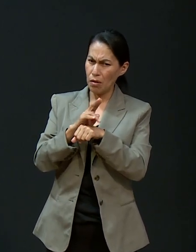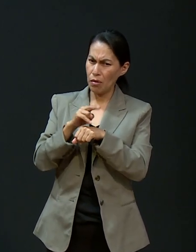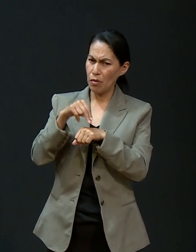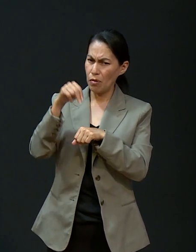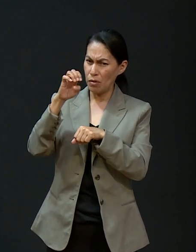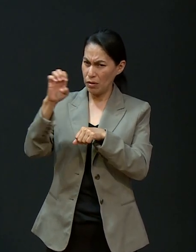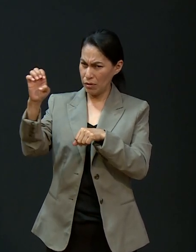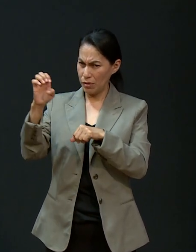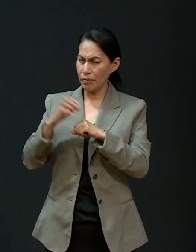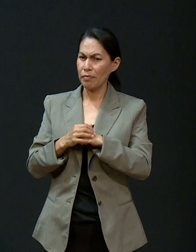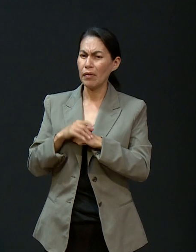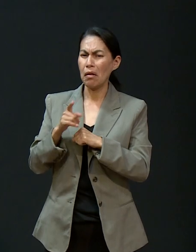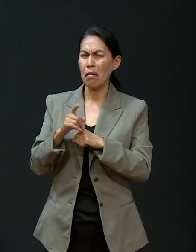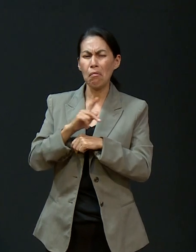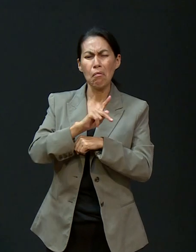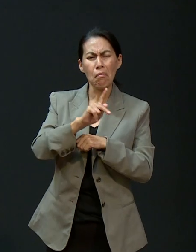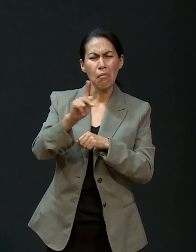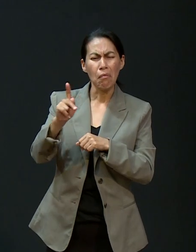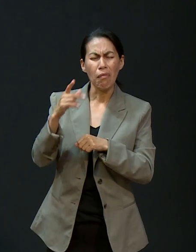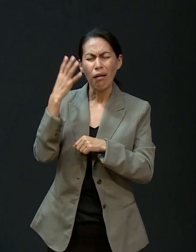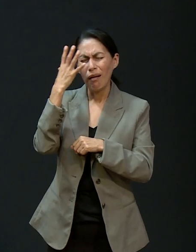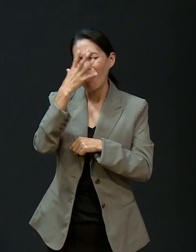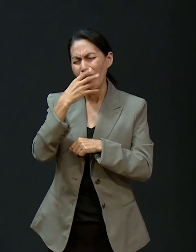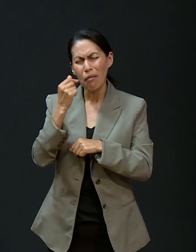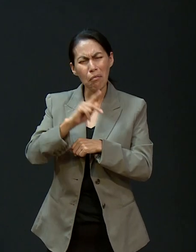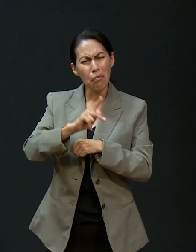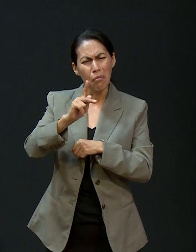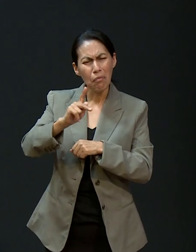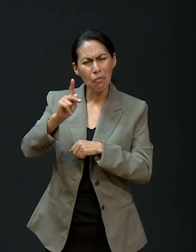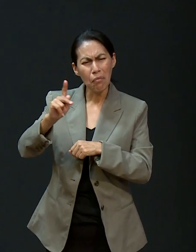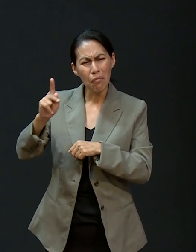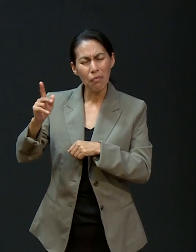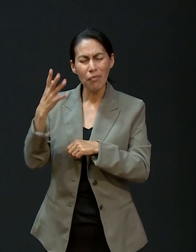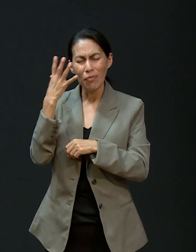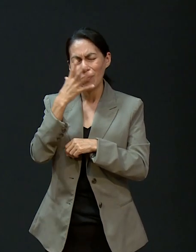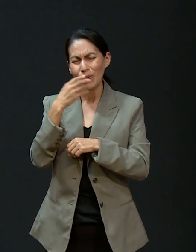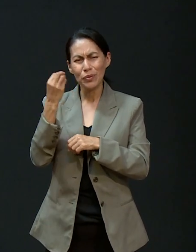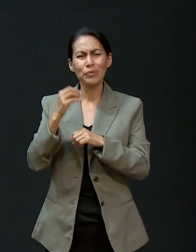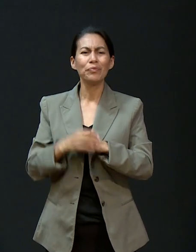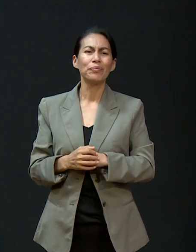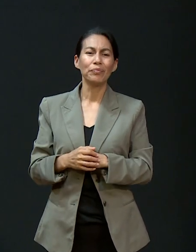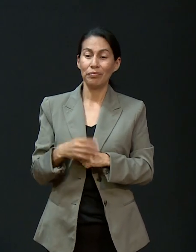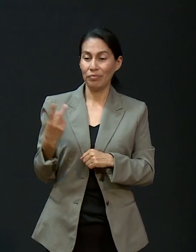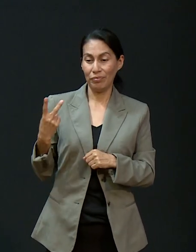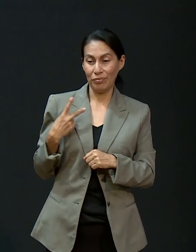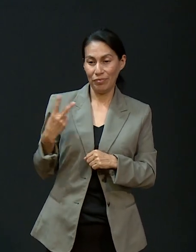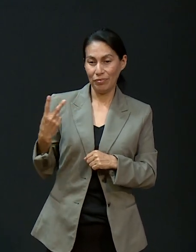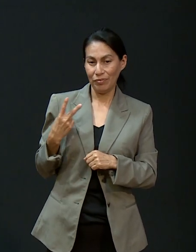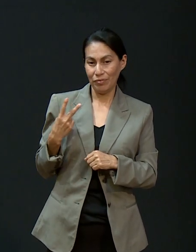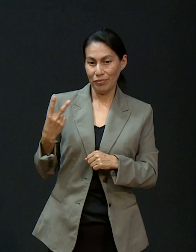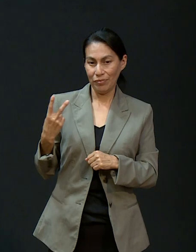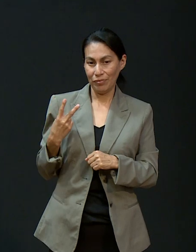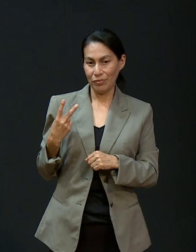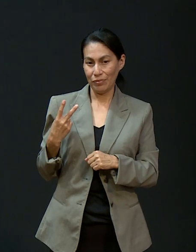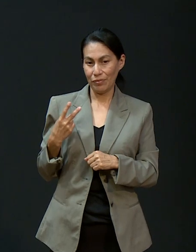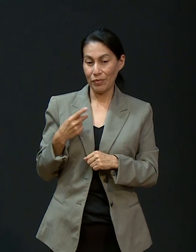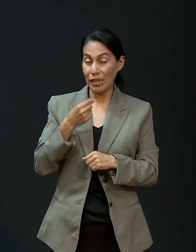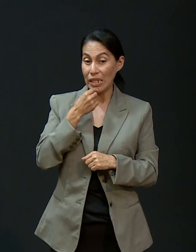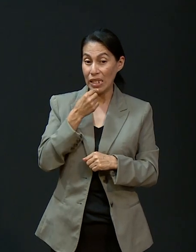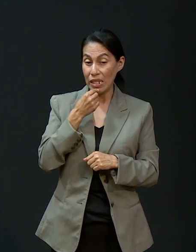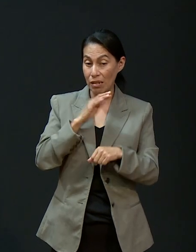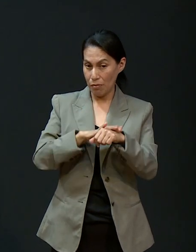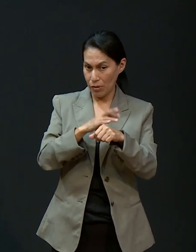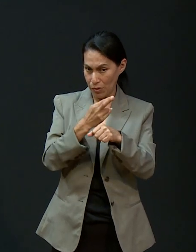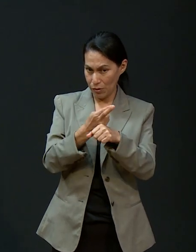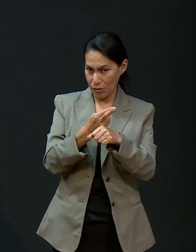y ahí hay playas muy bonitas, como aquí en Cancún, lugares así. Y estábamos nosotros dos